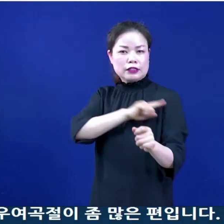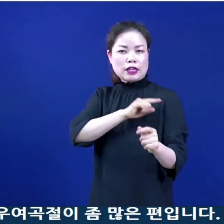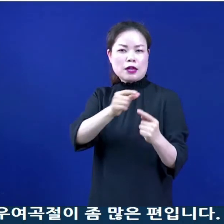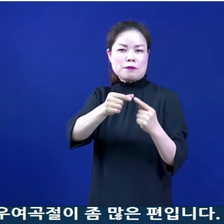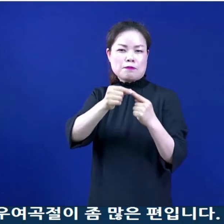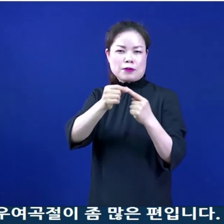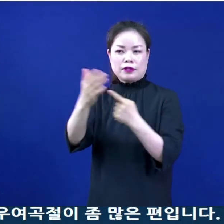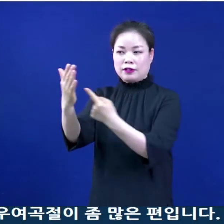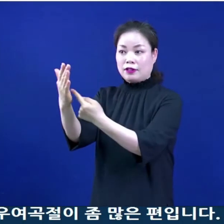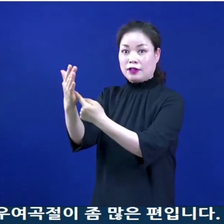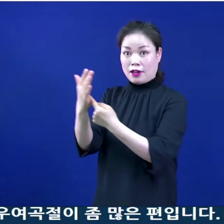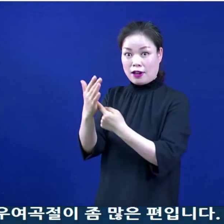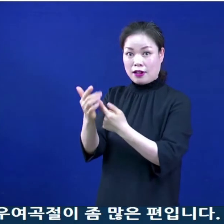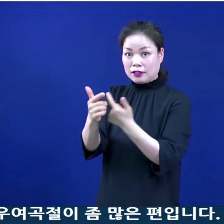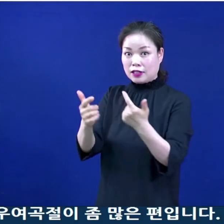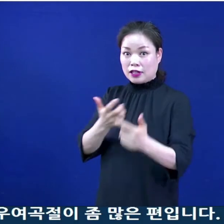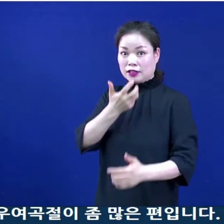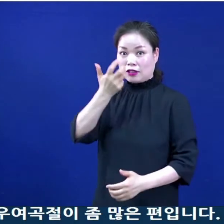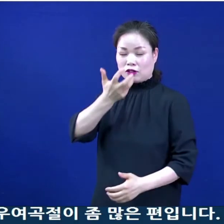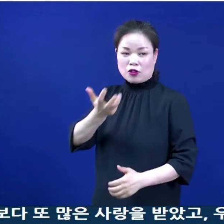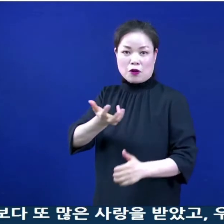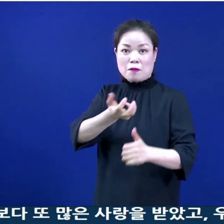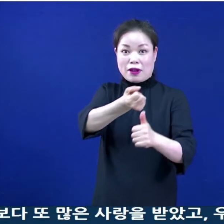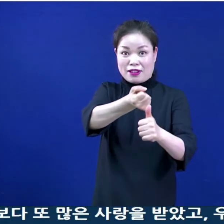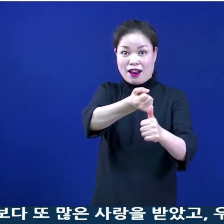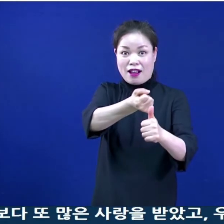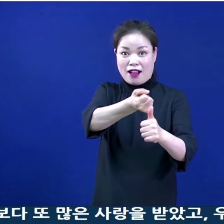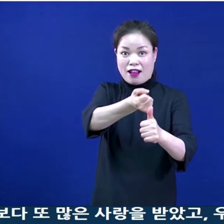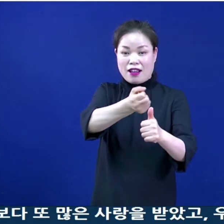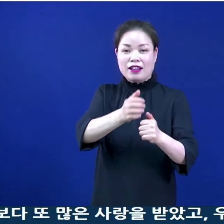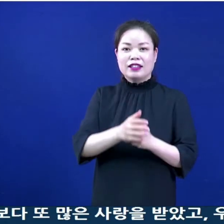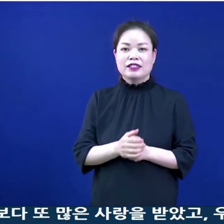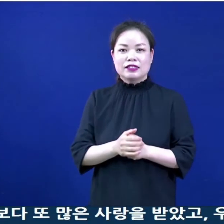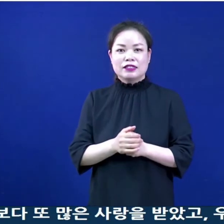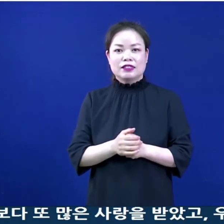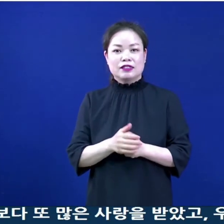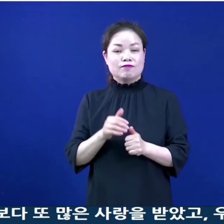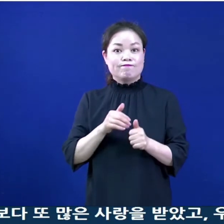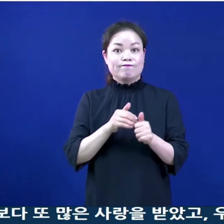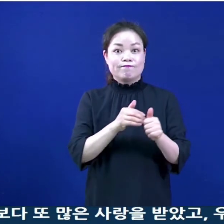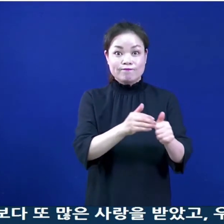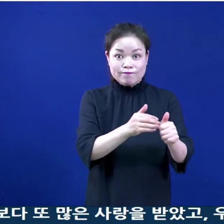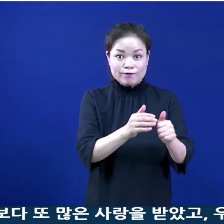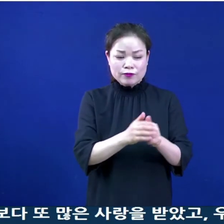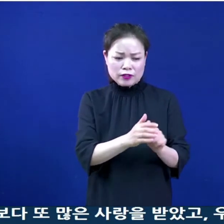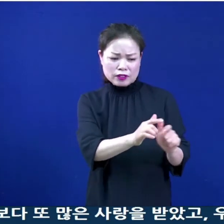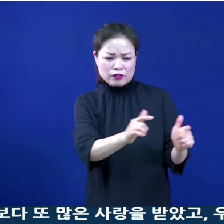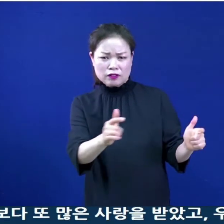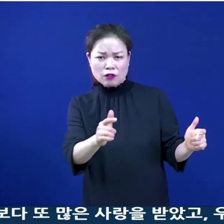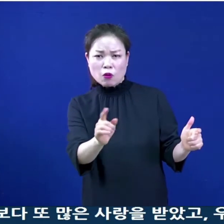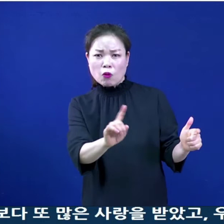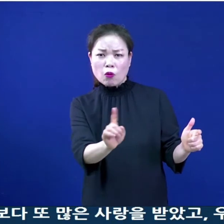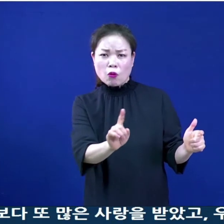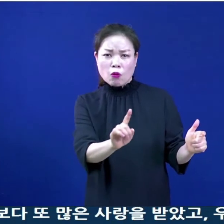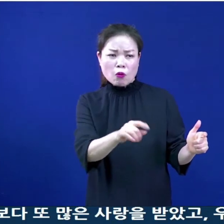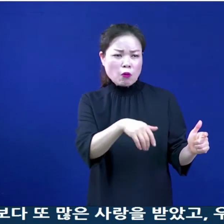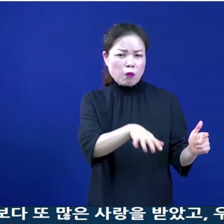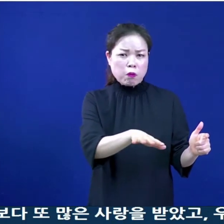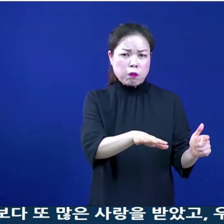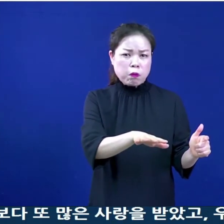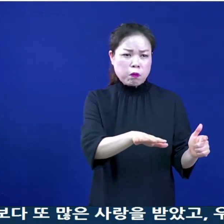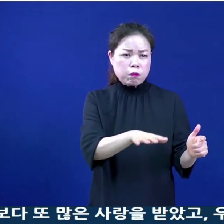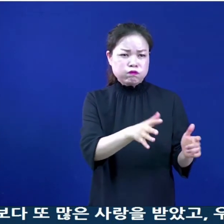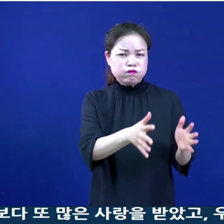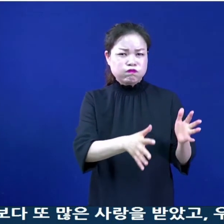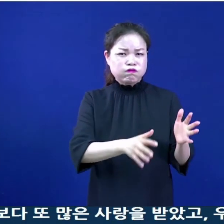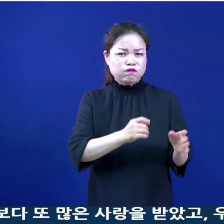나타나시죠. 그래서 그들에게 성령을 받으라 하고 보내는데, 그들이 어디로 갈지를 잘